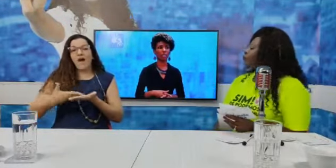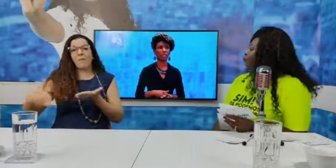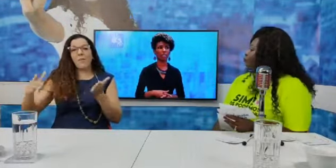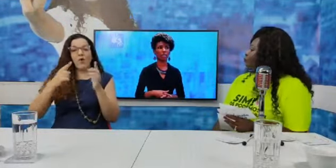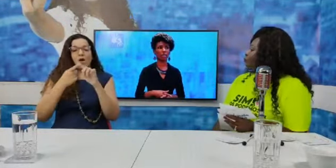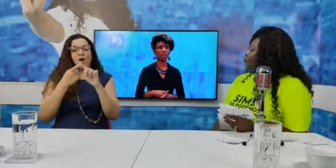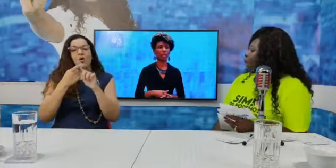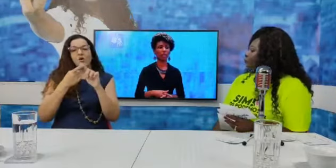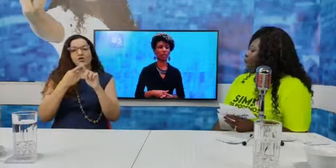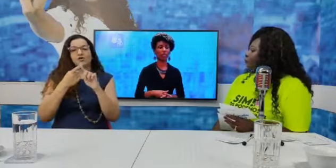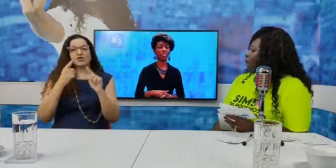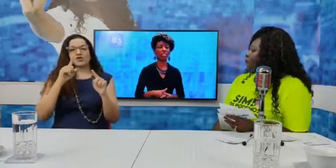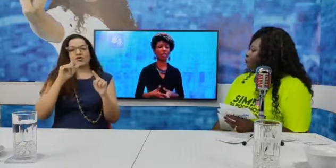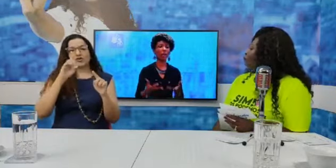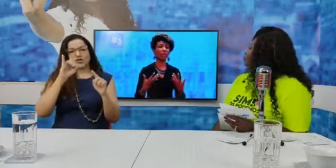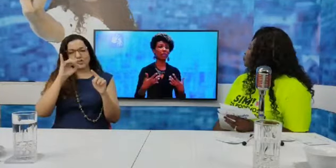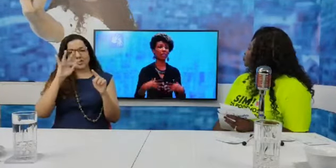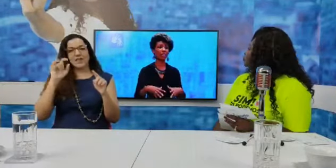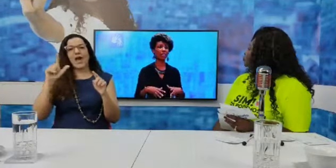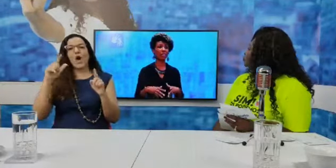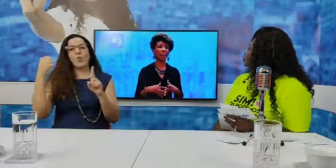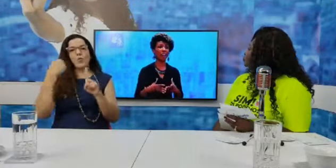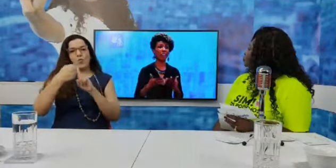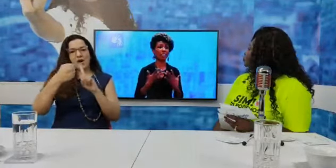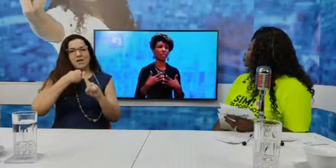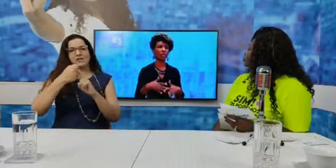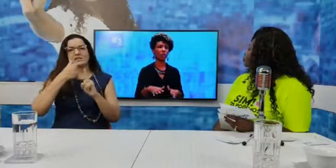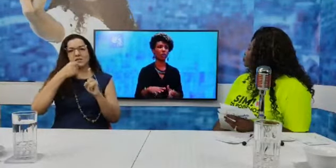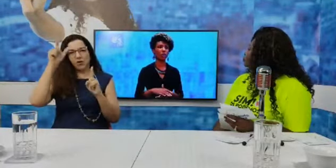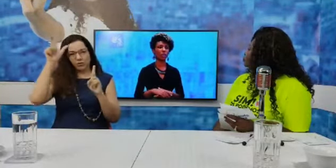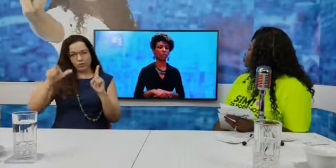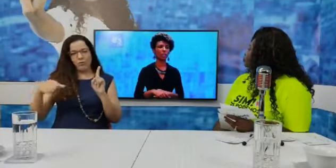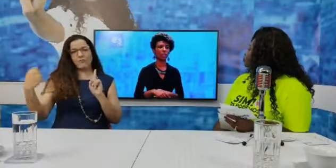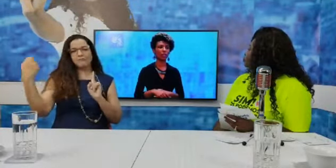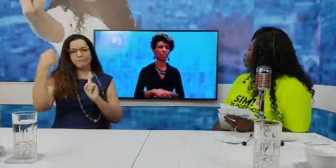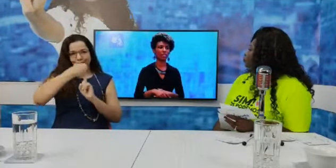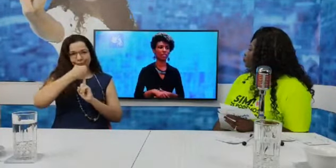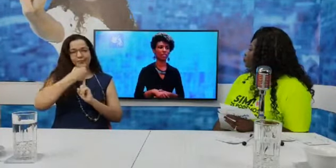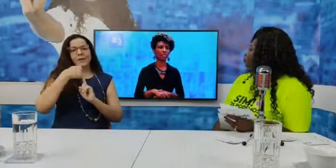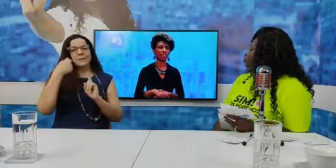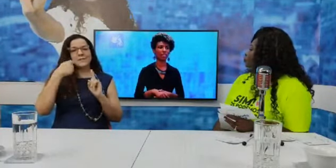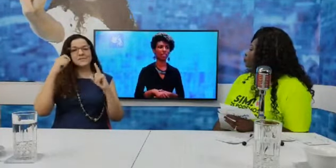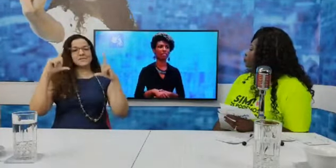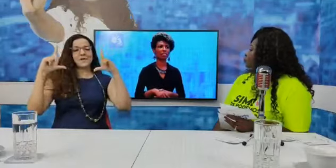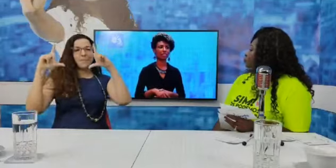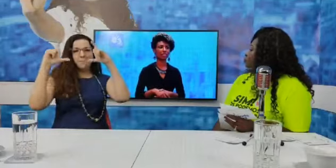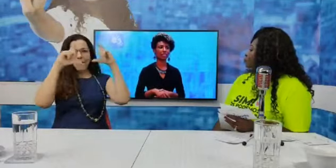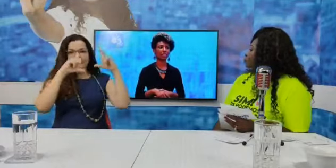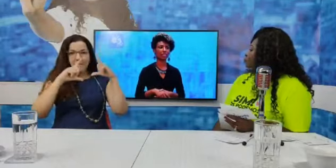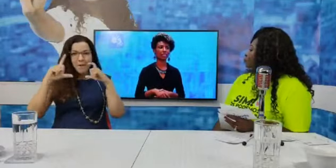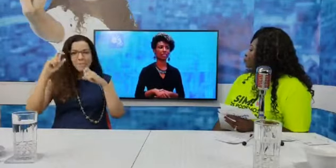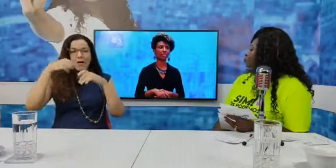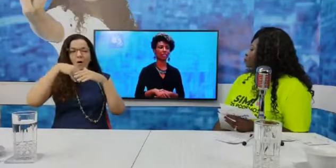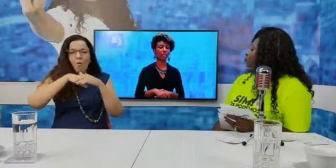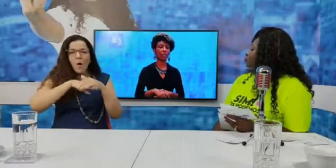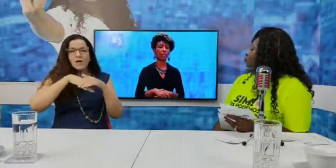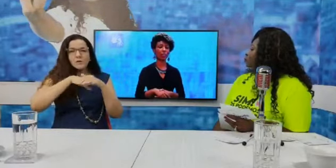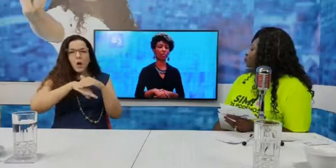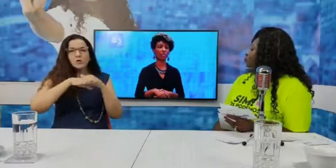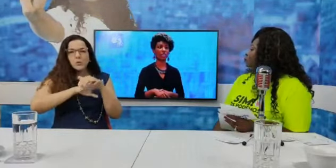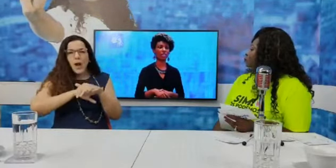o agressor, é importante. Se tomar banho com a água, tira toda a prova da agressão, né? Então,